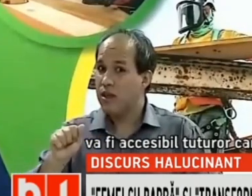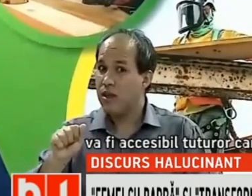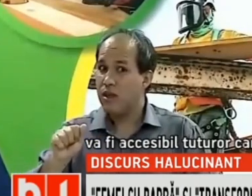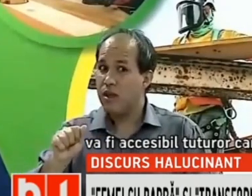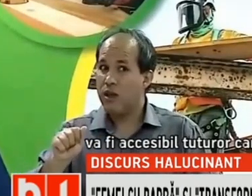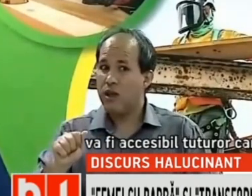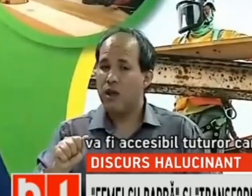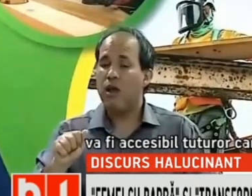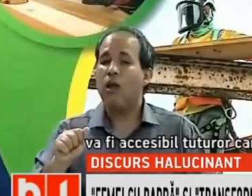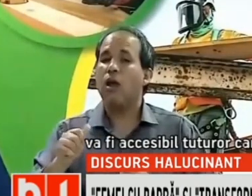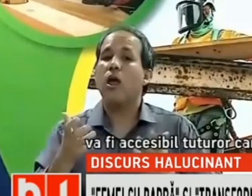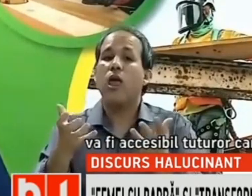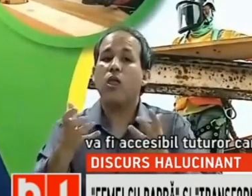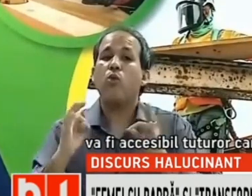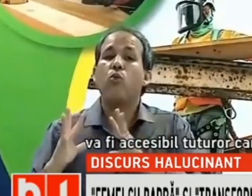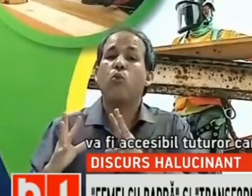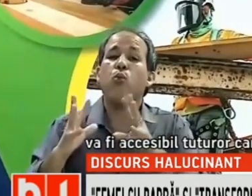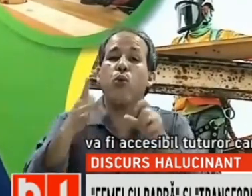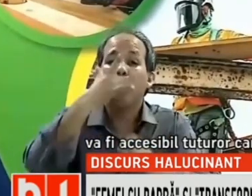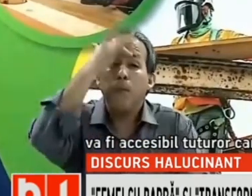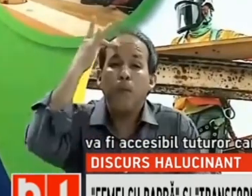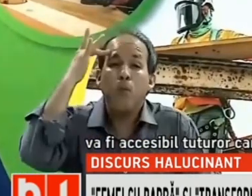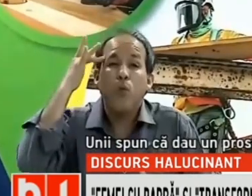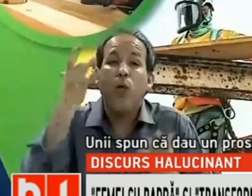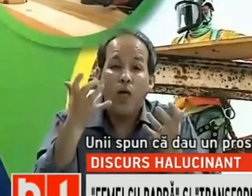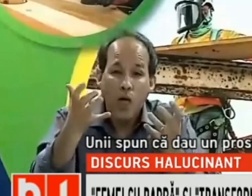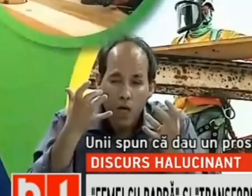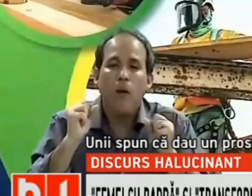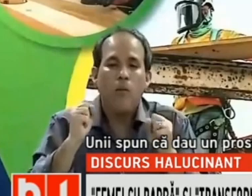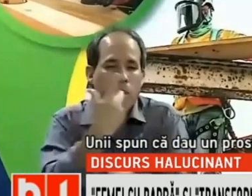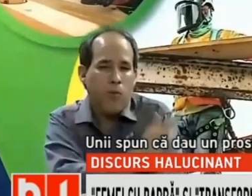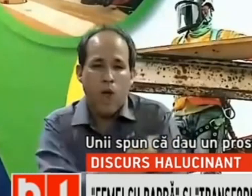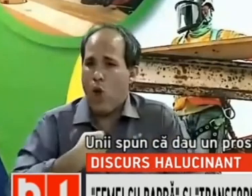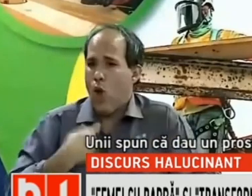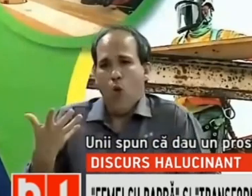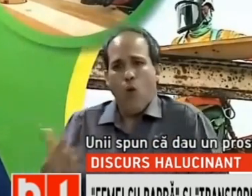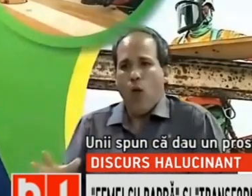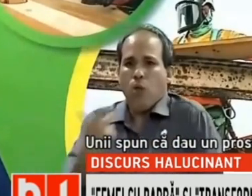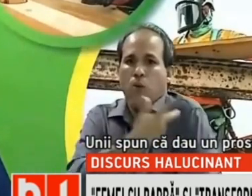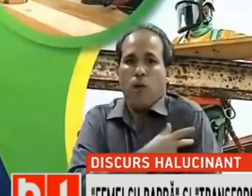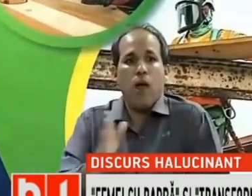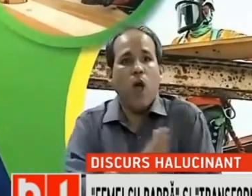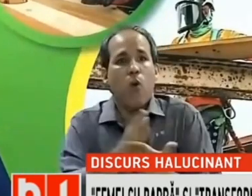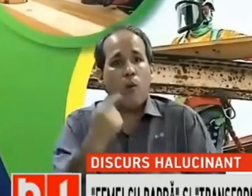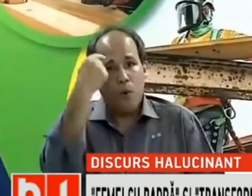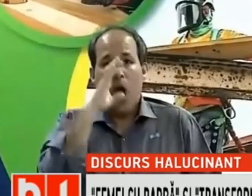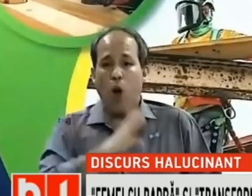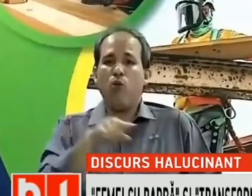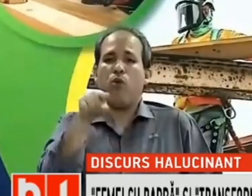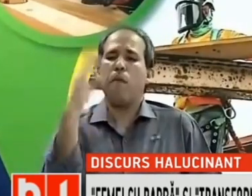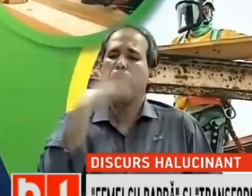PSI la toți stickerul Toma alea te împrumut uman acum fac totul pe azi acolo iubesc fiu